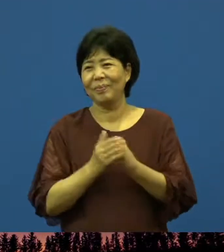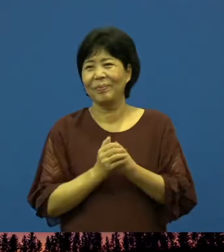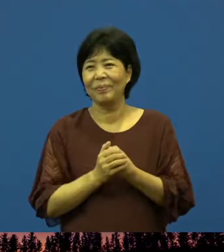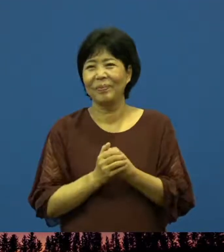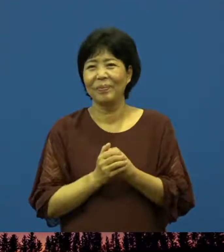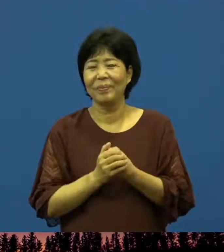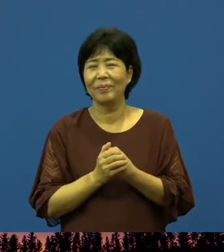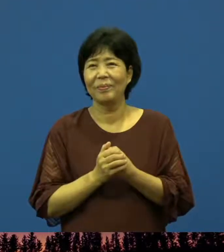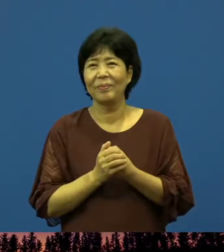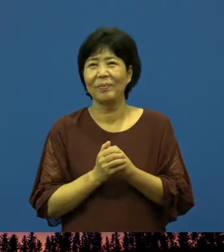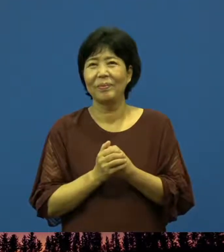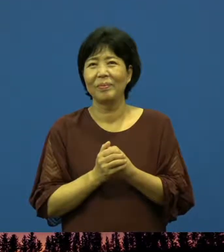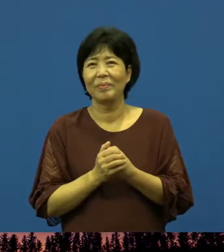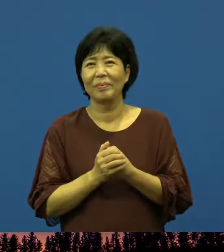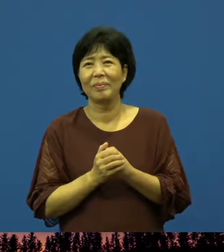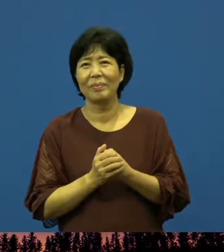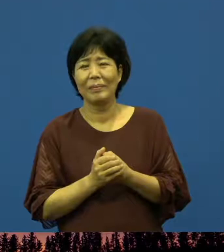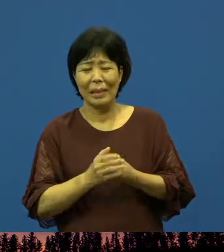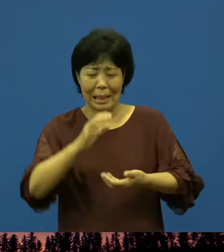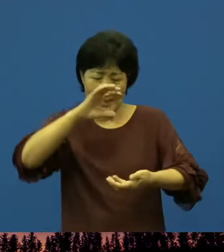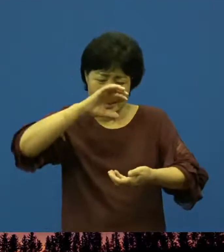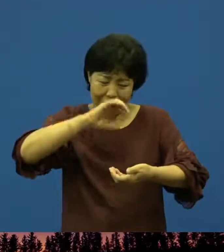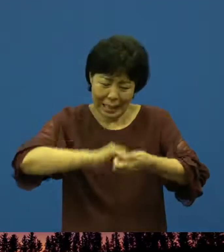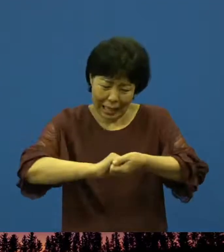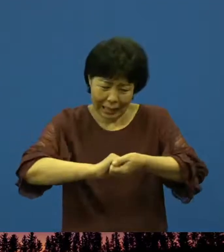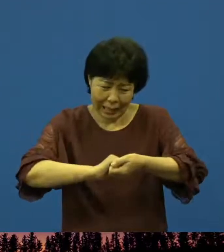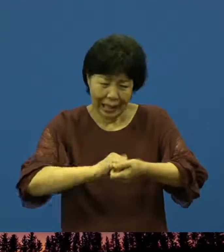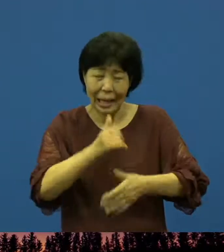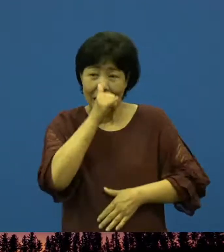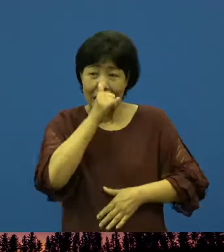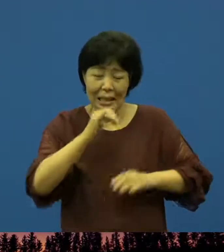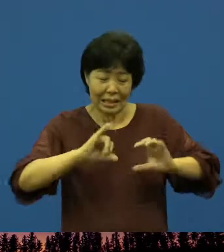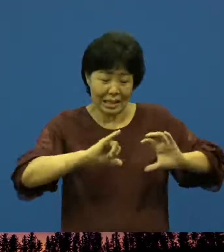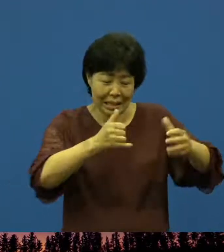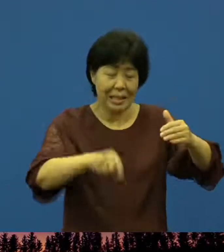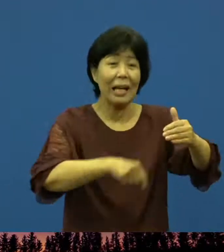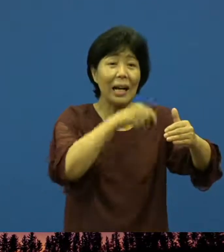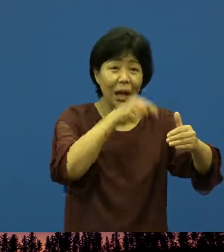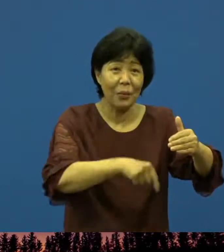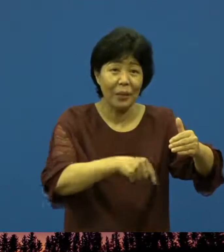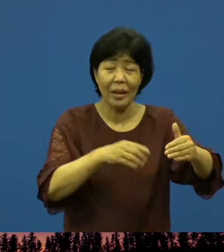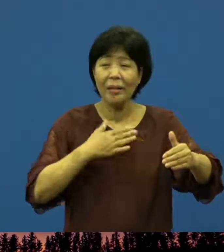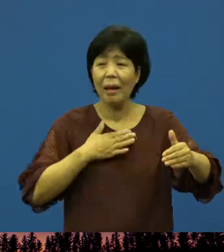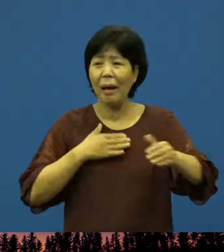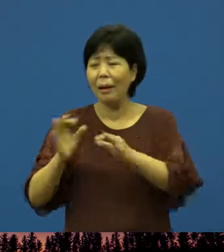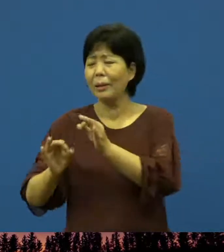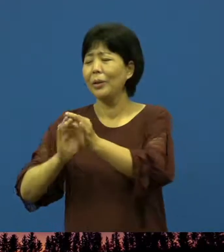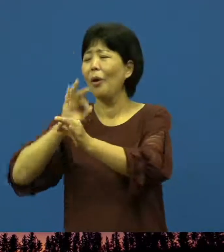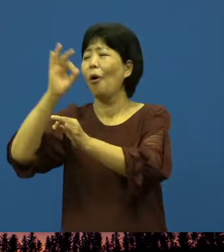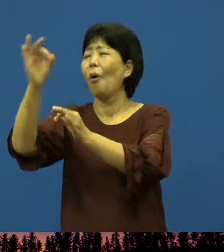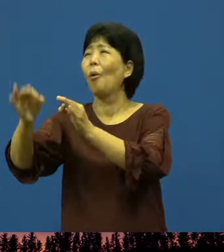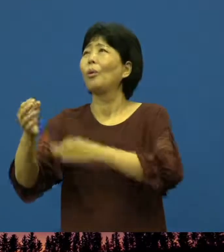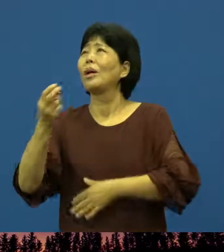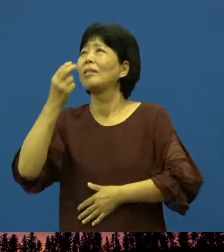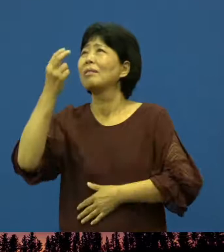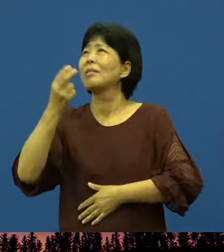그 유한한 세상 가운데서 영원한 생명이신 그분이 우리 안에